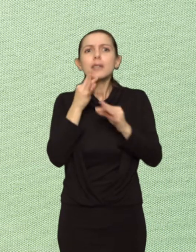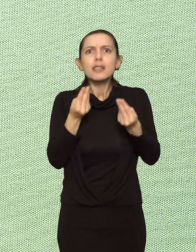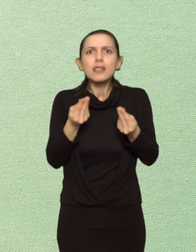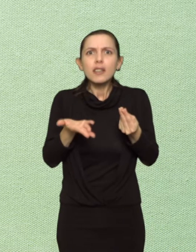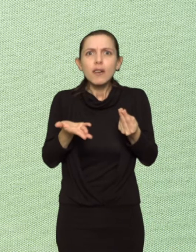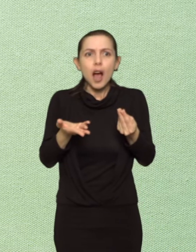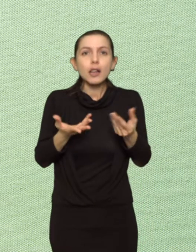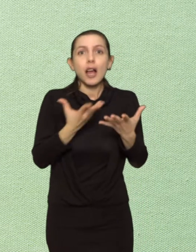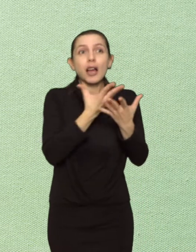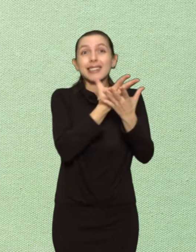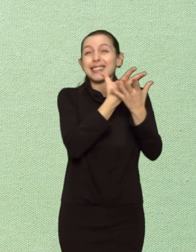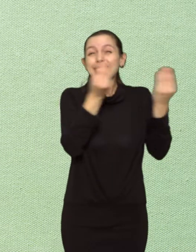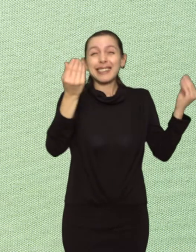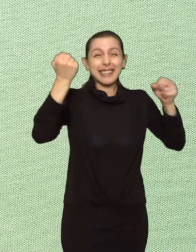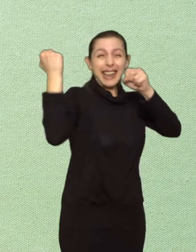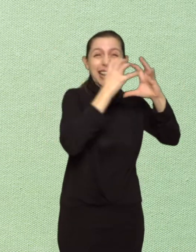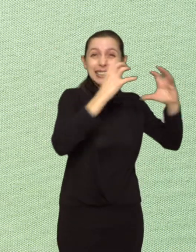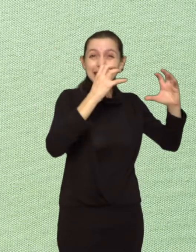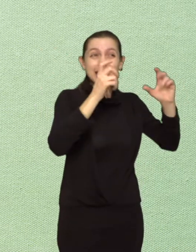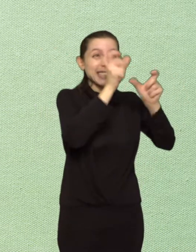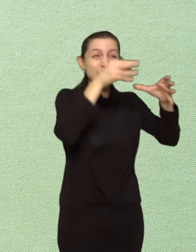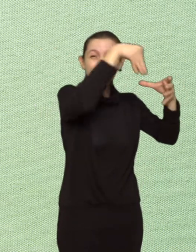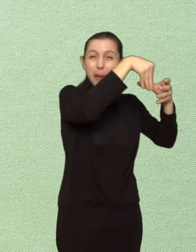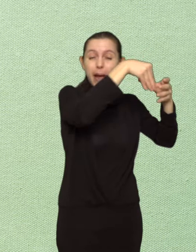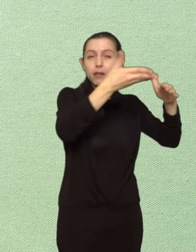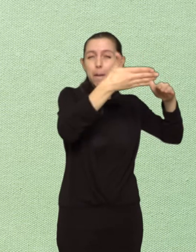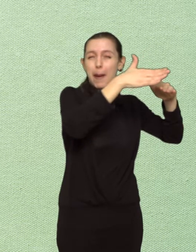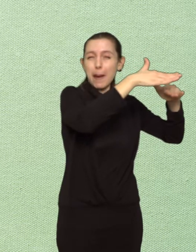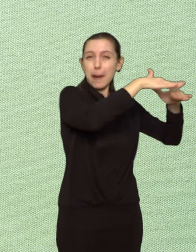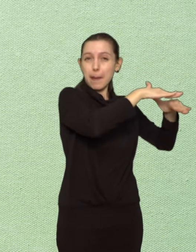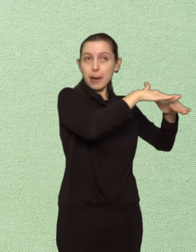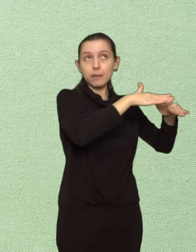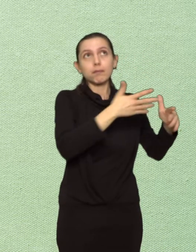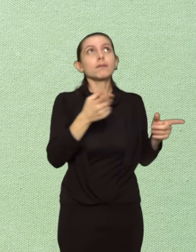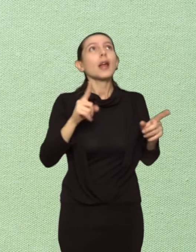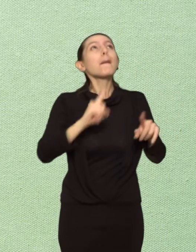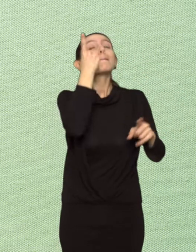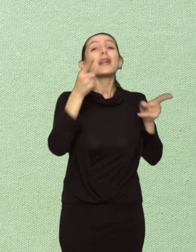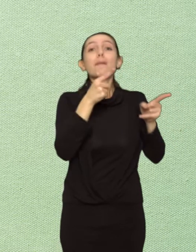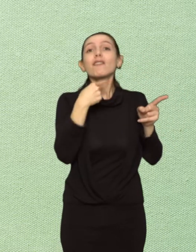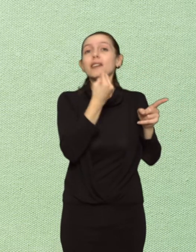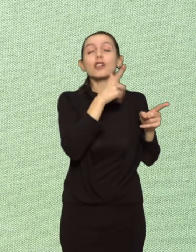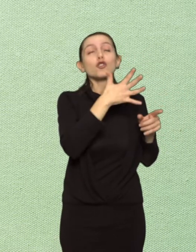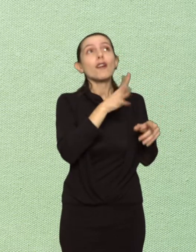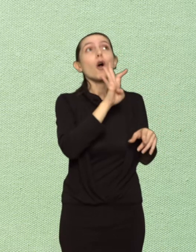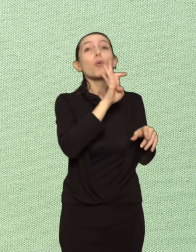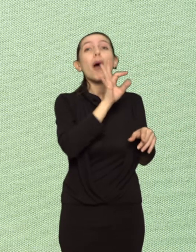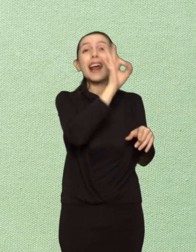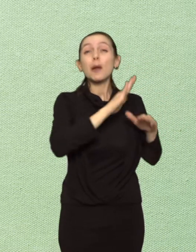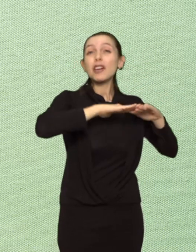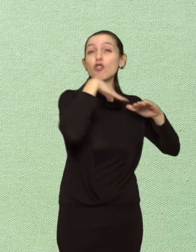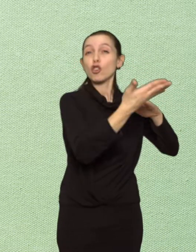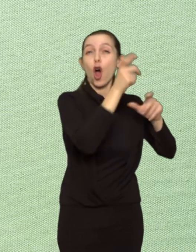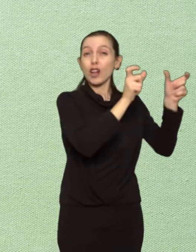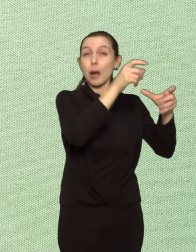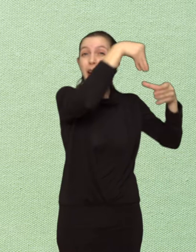un lato morte negli istituti a un livello elevato, nella prima fase si parlava di più del 40%